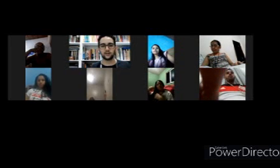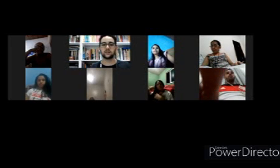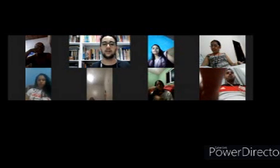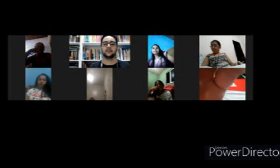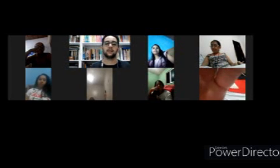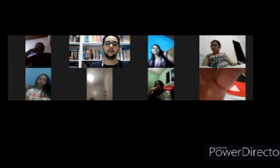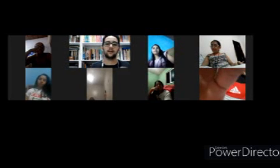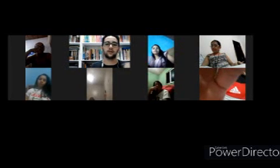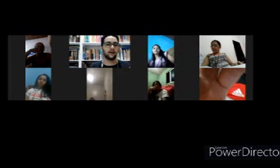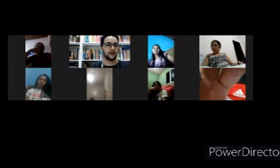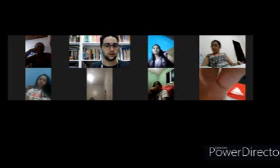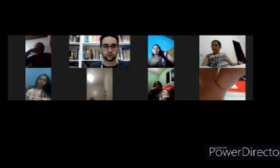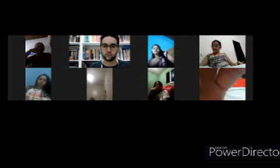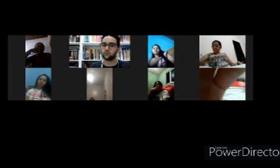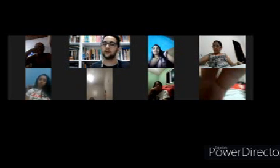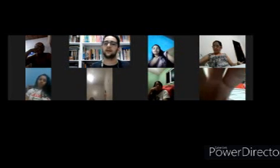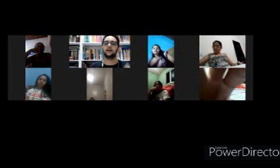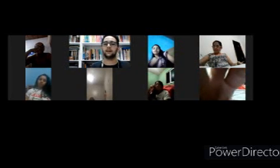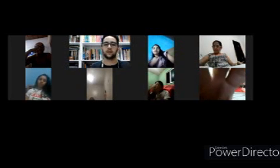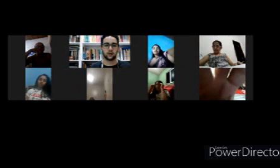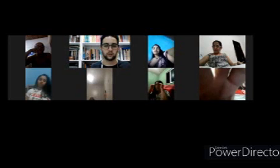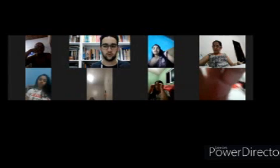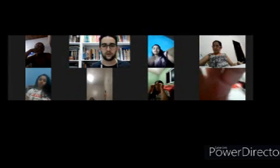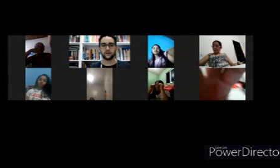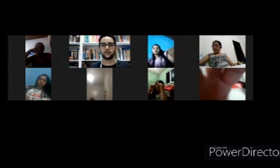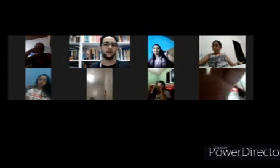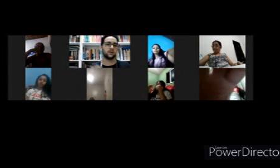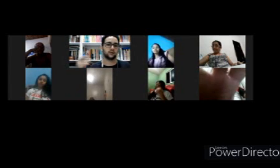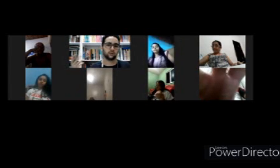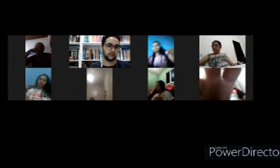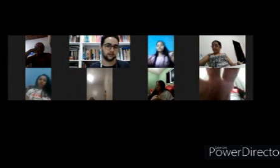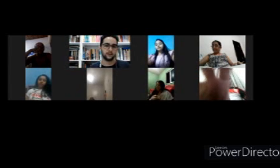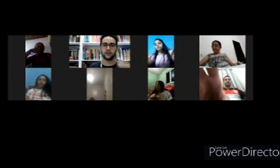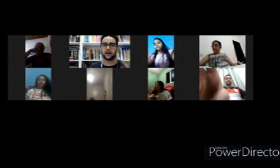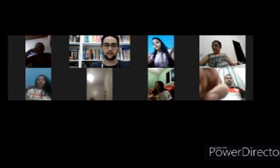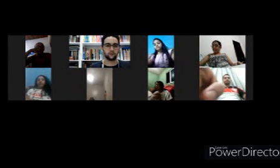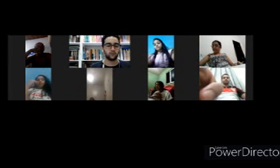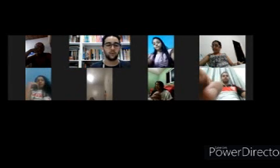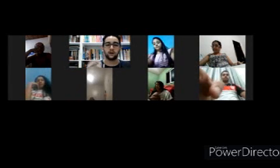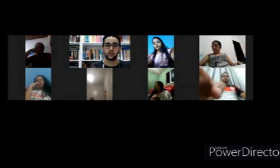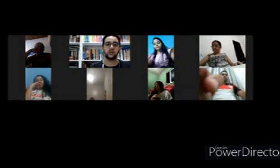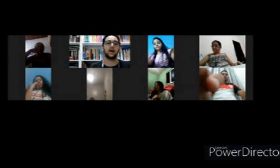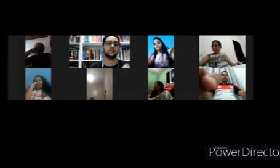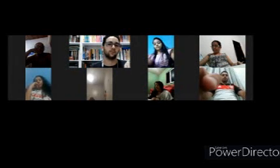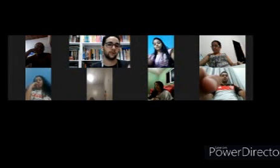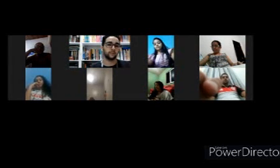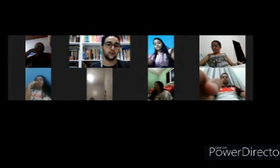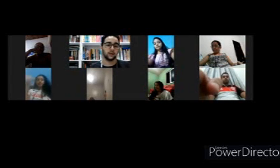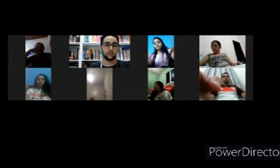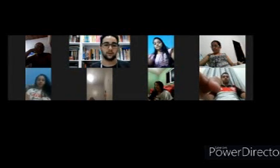identidades, sendo essa identidade surda, identidade ouvinte, identidade surda intermediária, flutuante, diáspora, e por aí